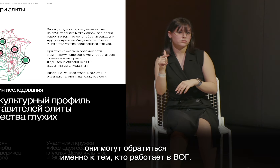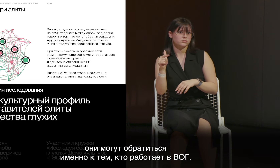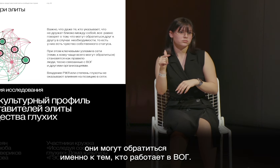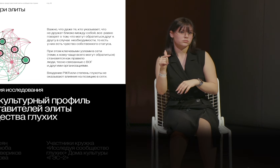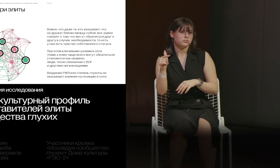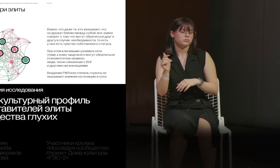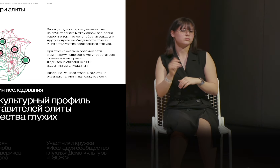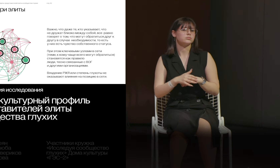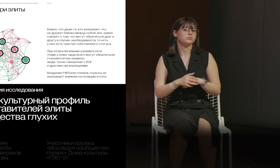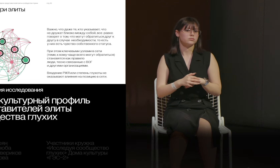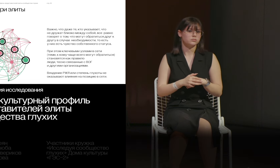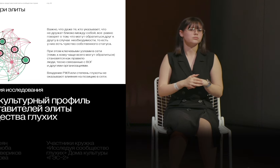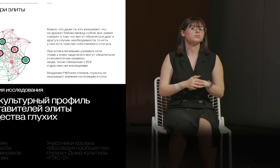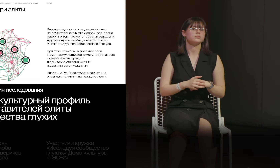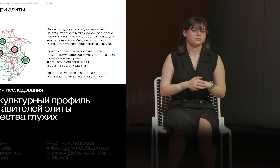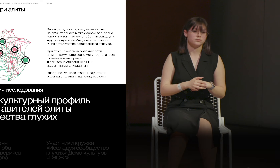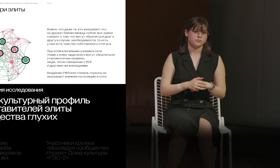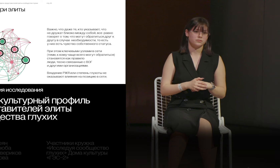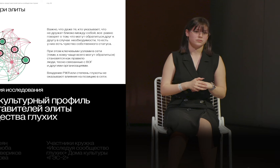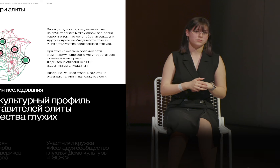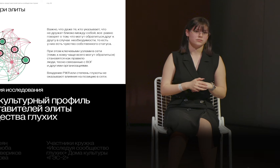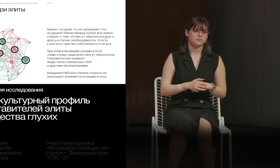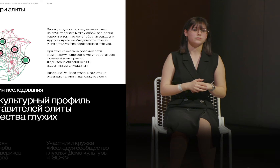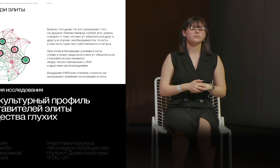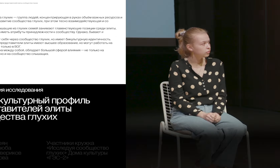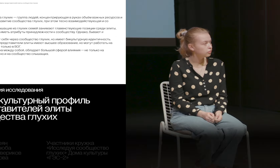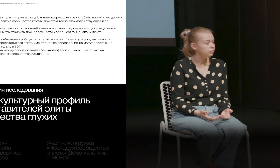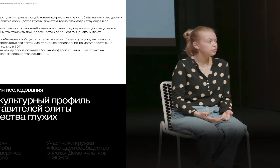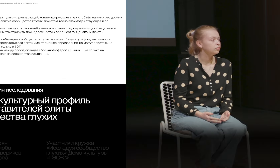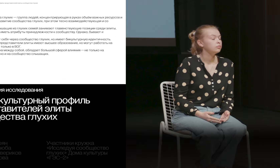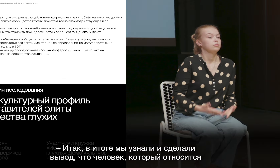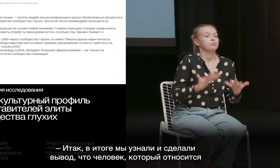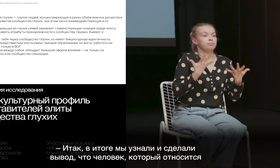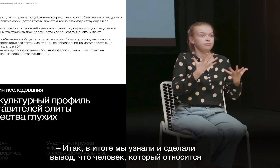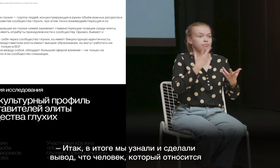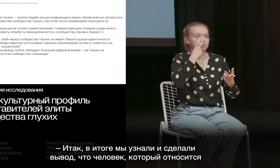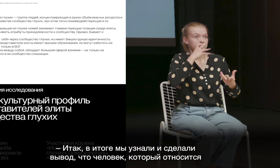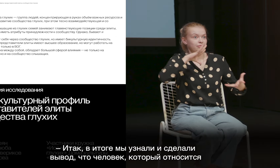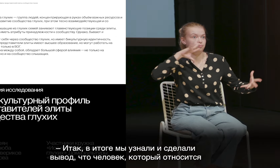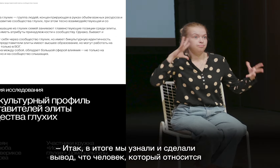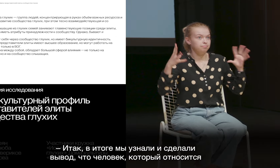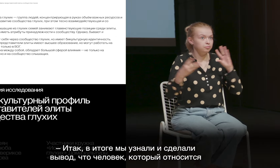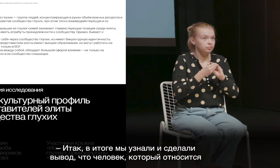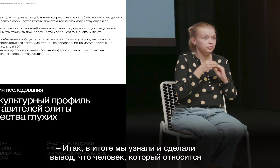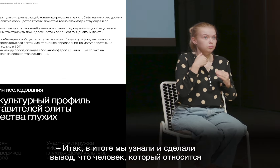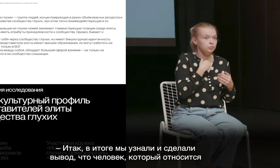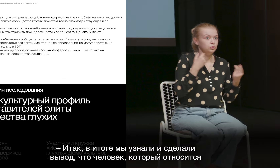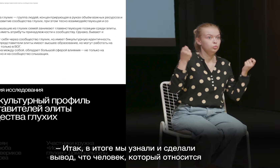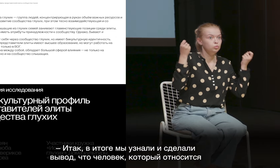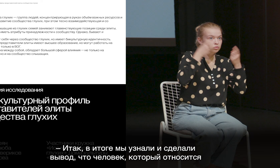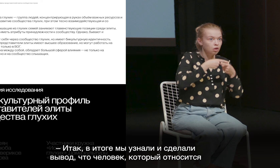они могут обратиться именно к работникам аппарата ВОК. Итак, в итоге